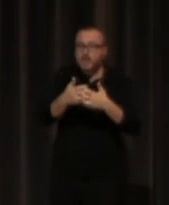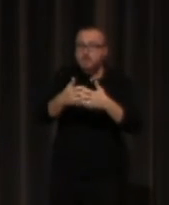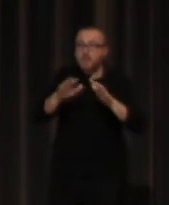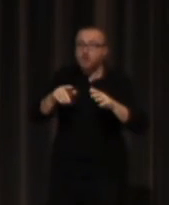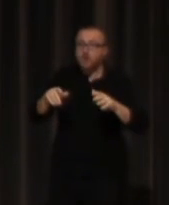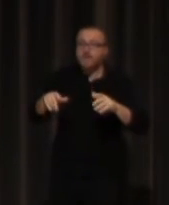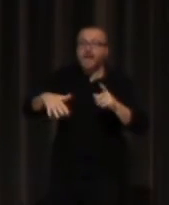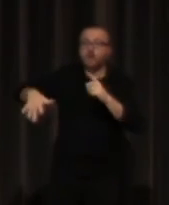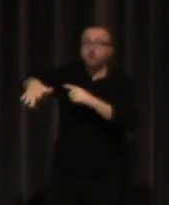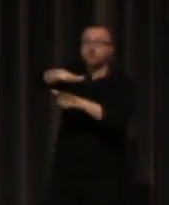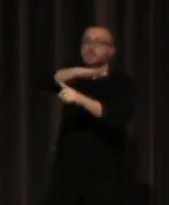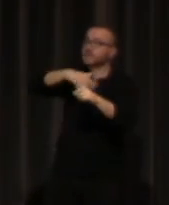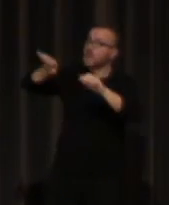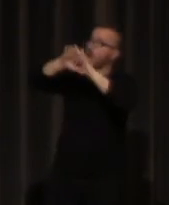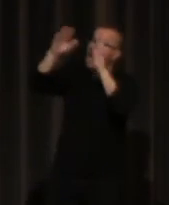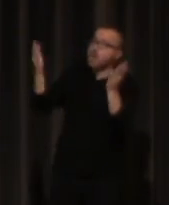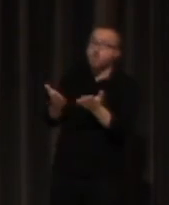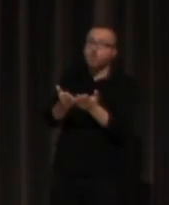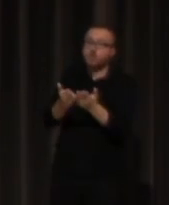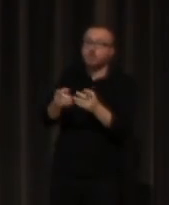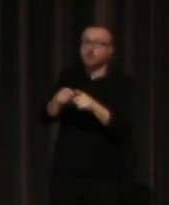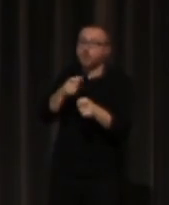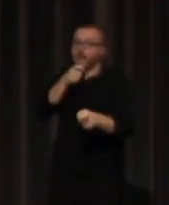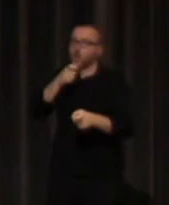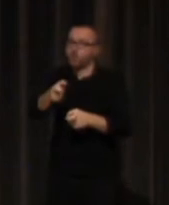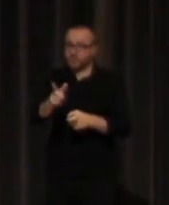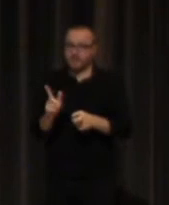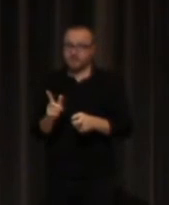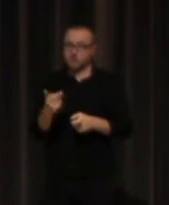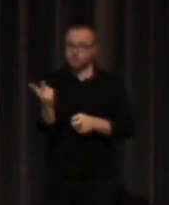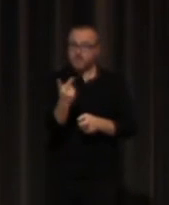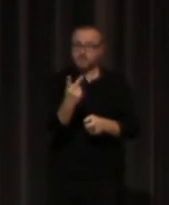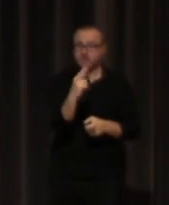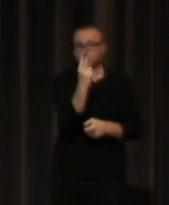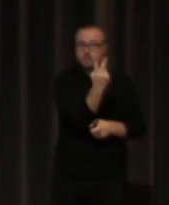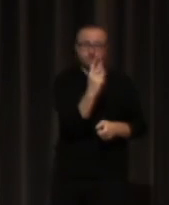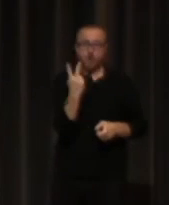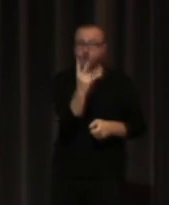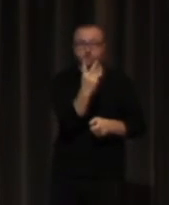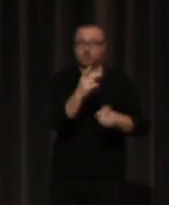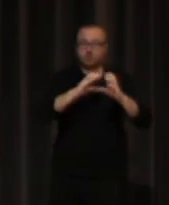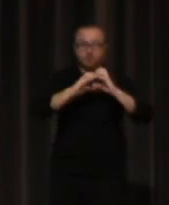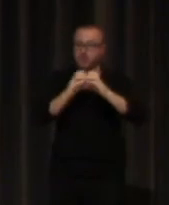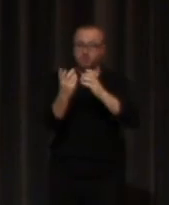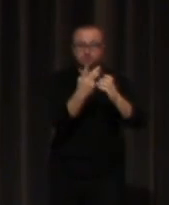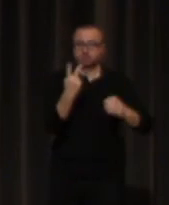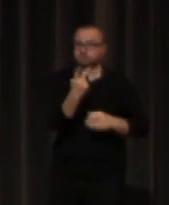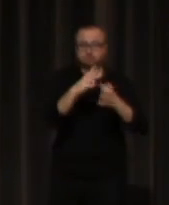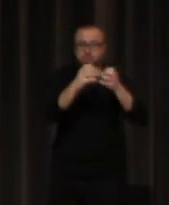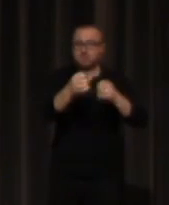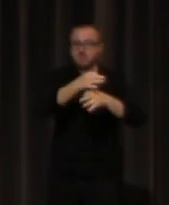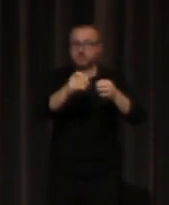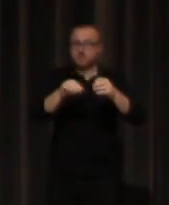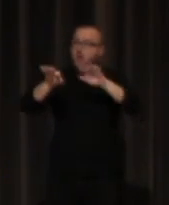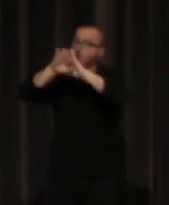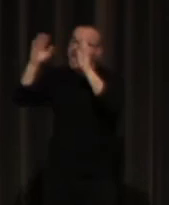gigantesc que representa un contrapès excessiu, destructor, un món extern i romp constantment amb mil